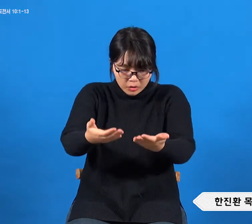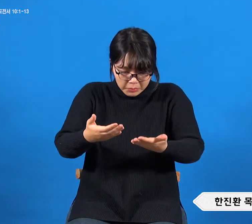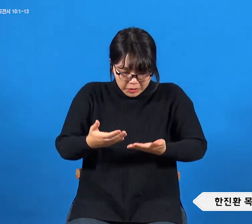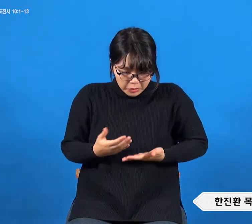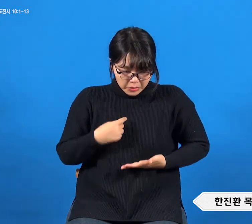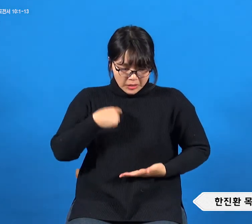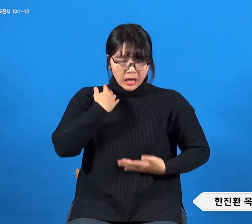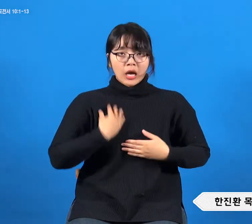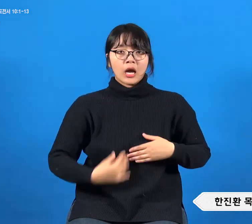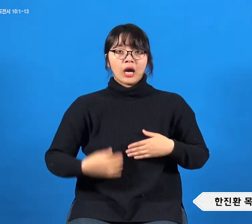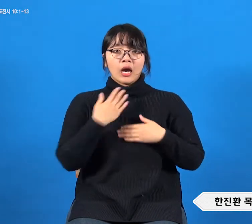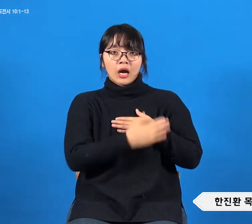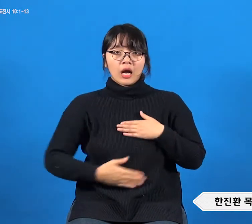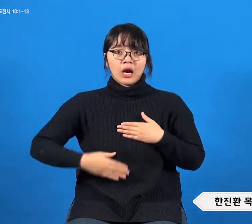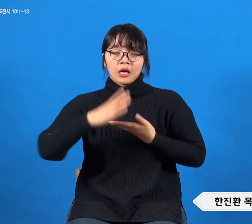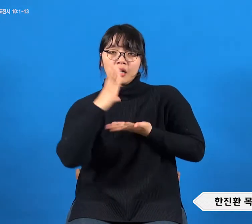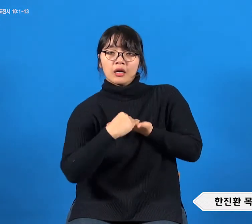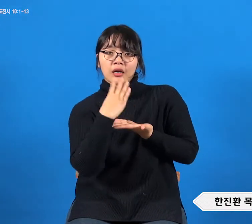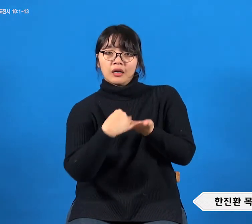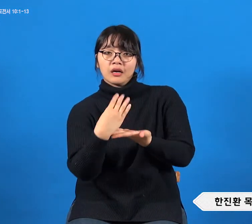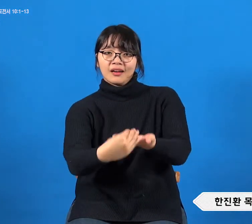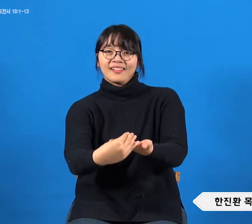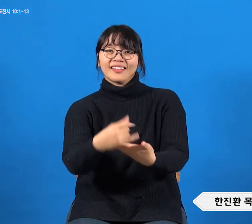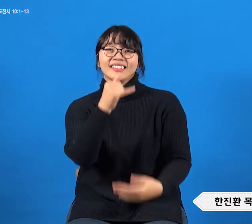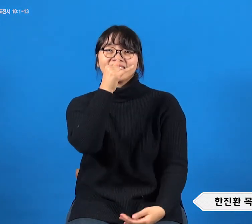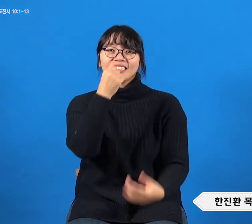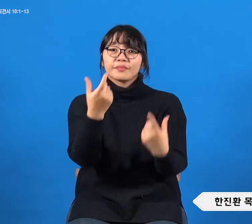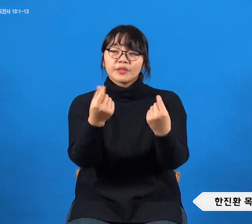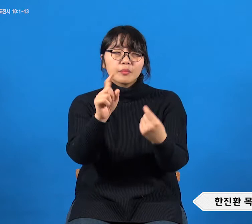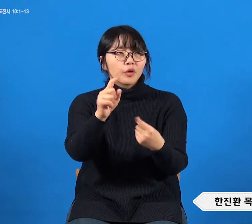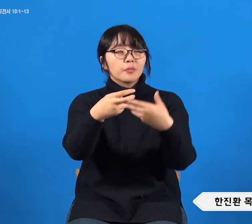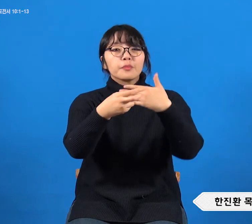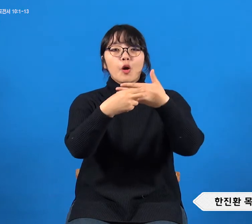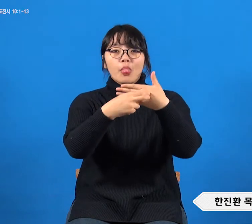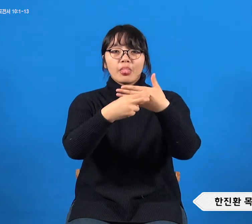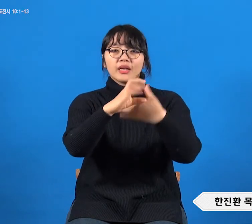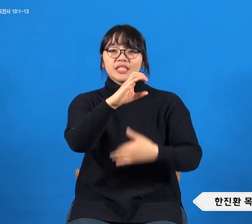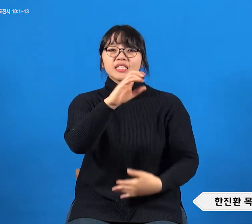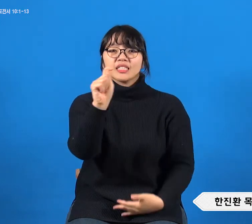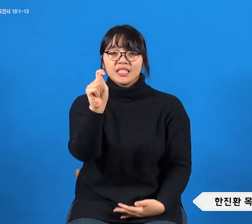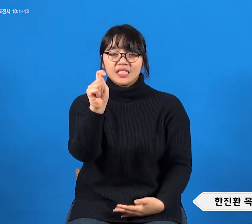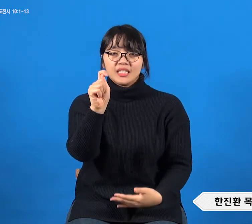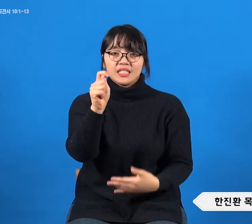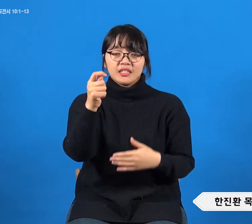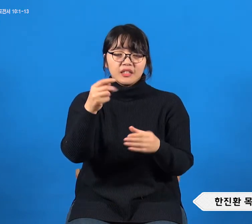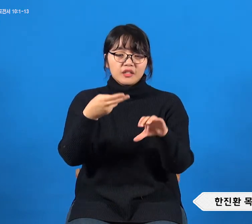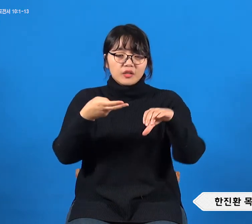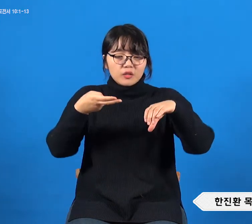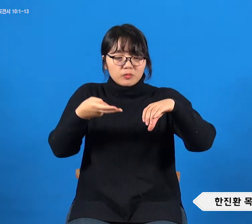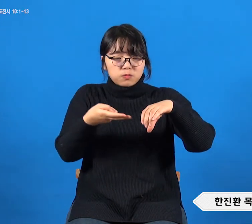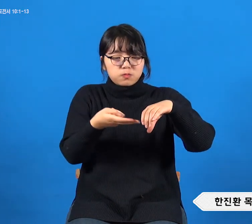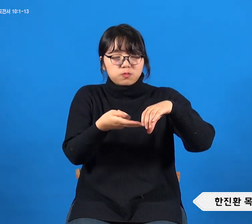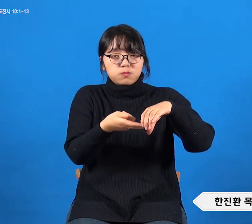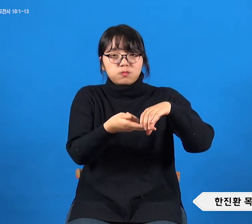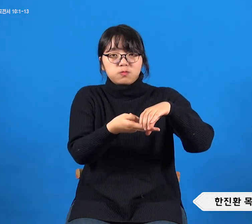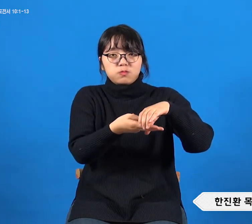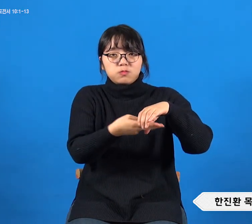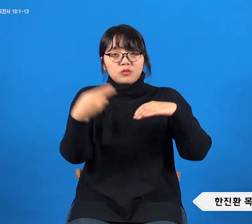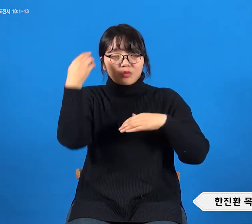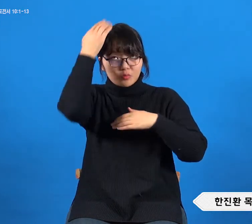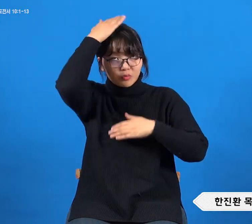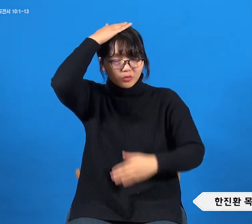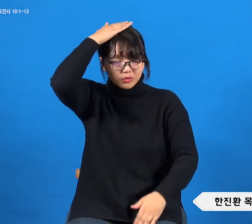합니다. CT 촬영을 하려고 들어 누우면 큰 그 원통형 기계가